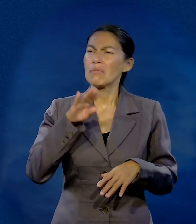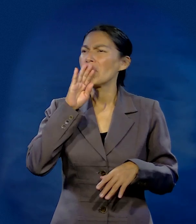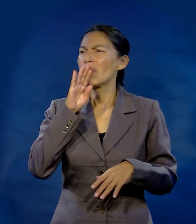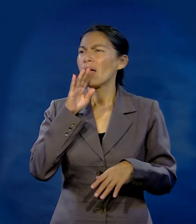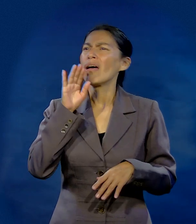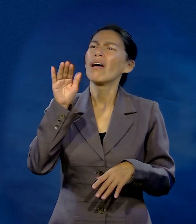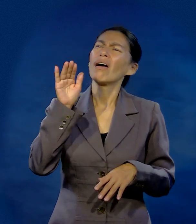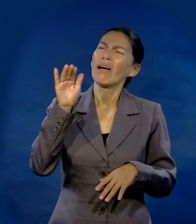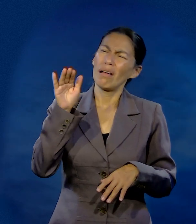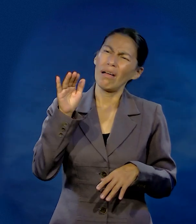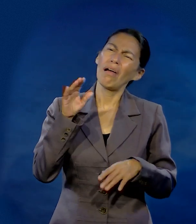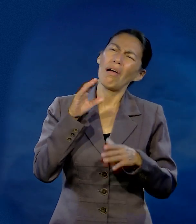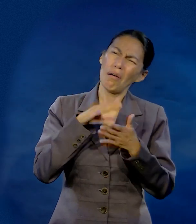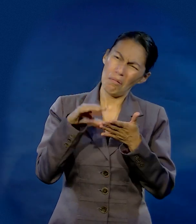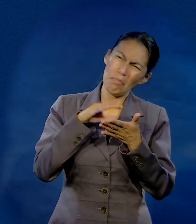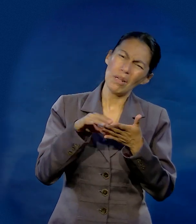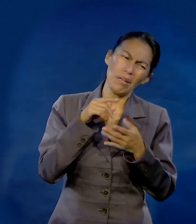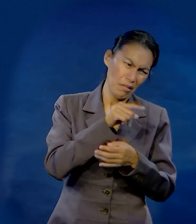divina